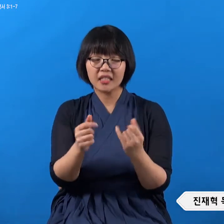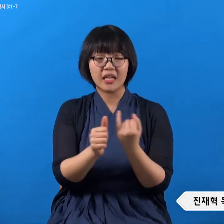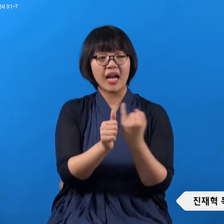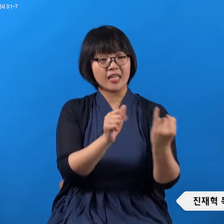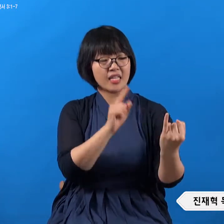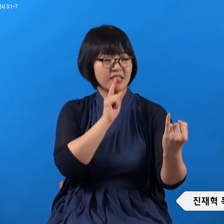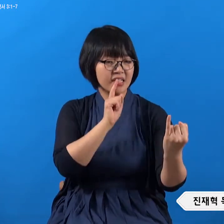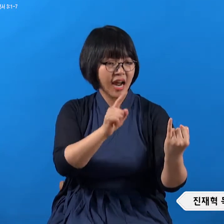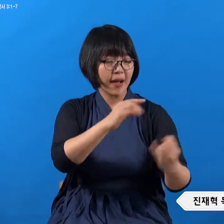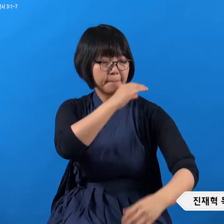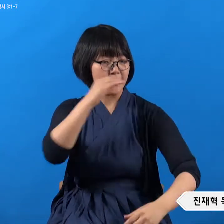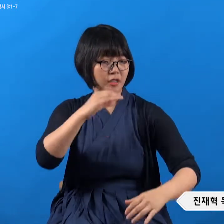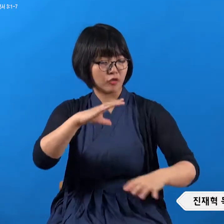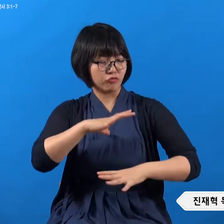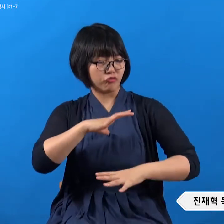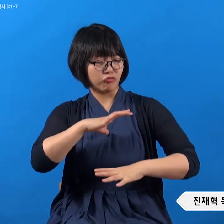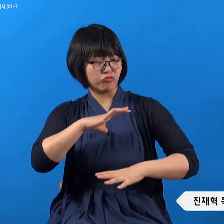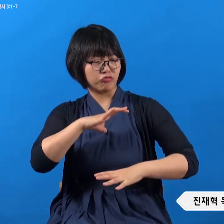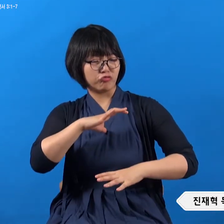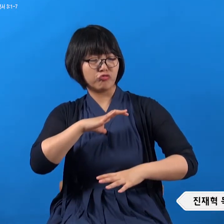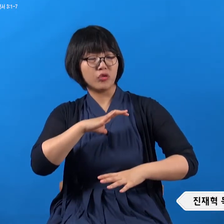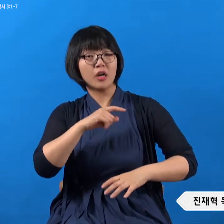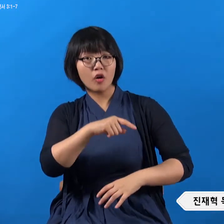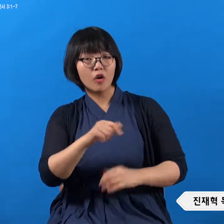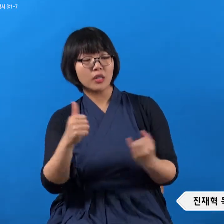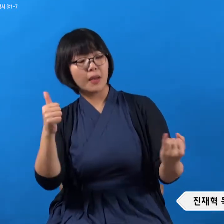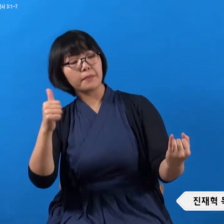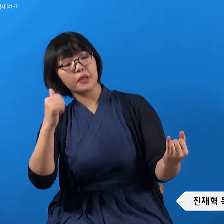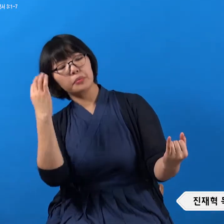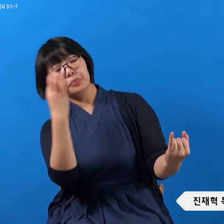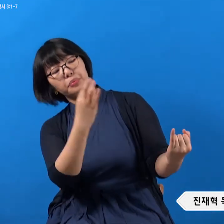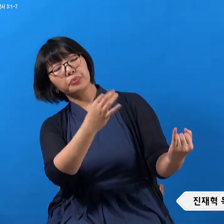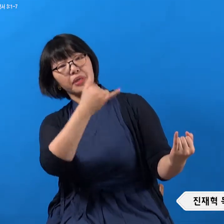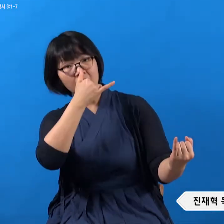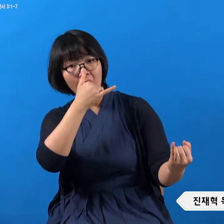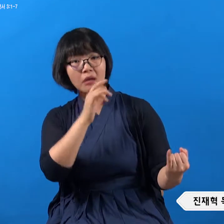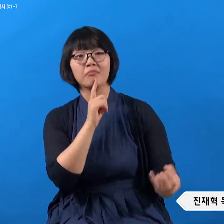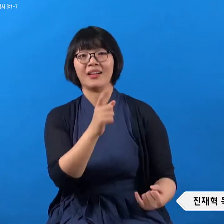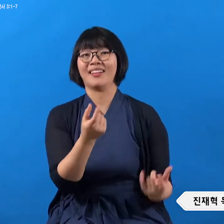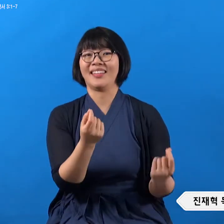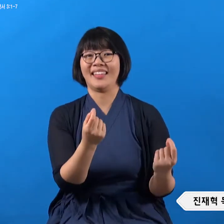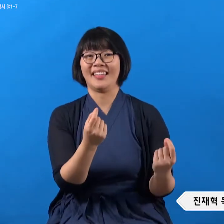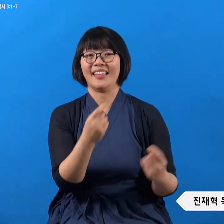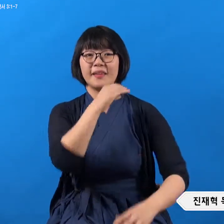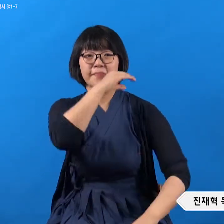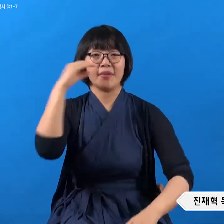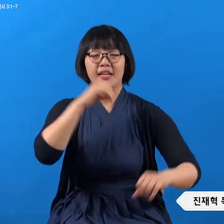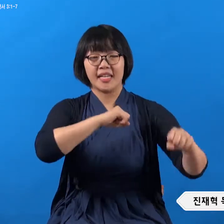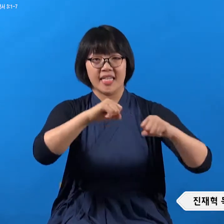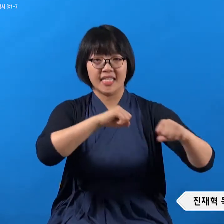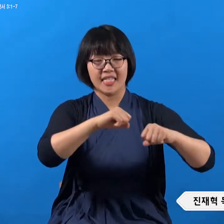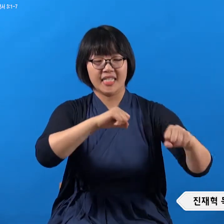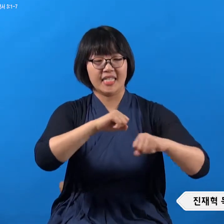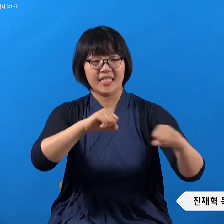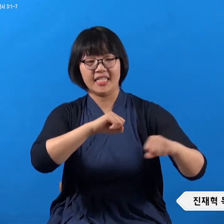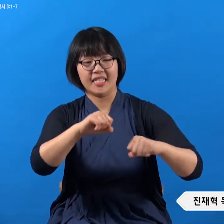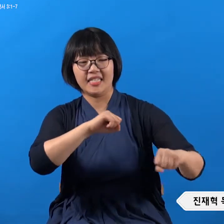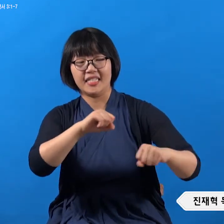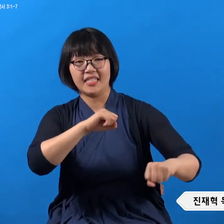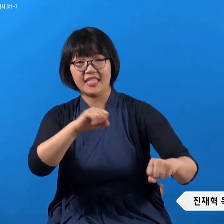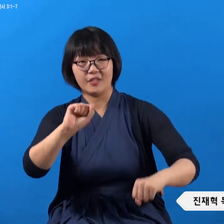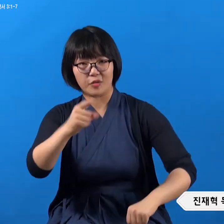본다라고 말씀하시며 바로 그 순종의 모습이 보여지는 정결한 행실을